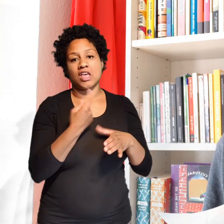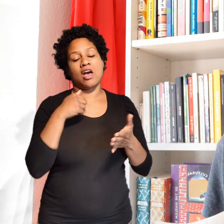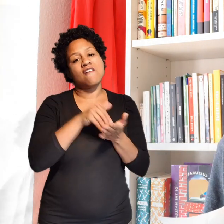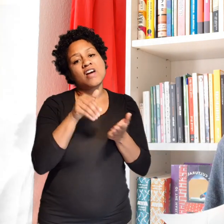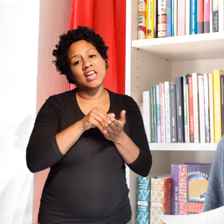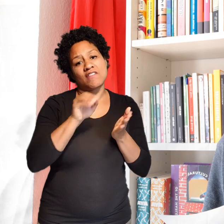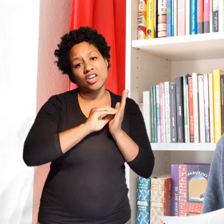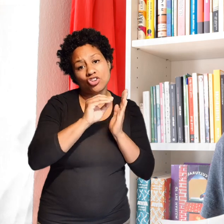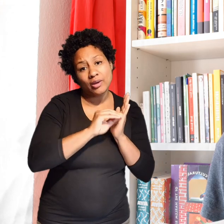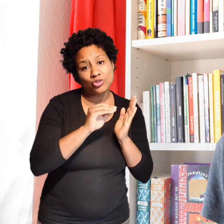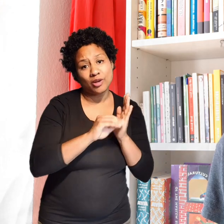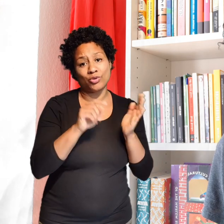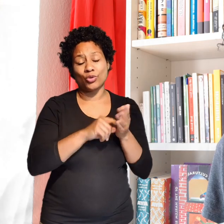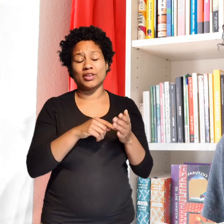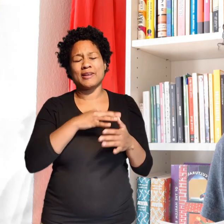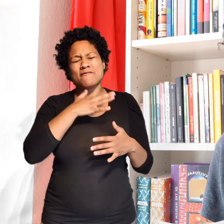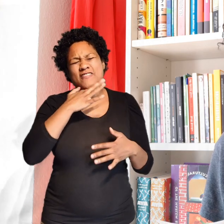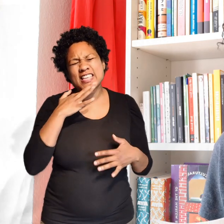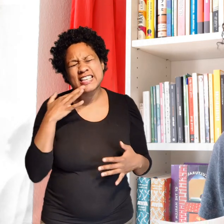viel zu erzählen.